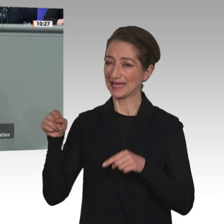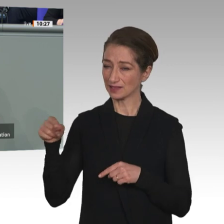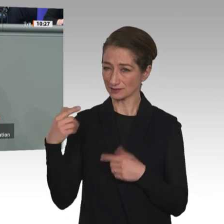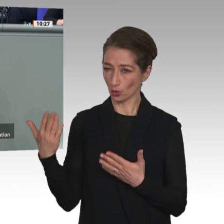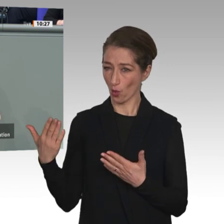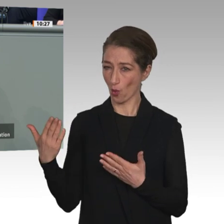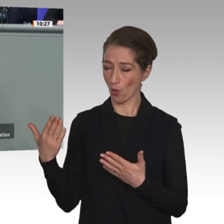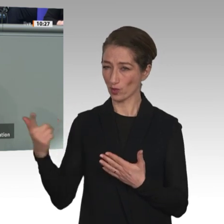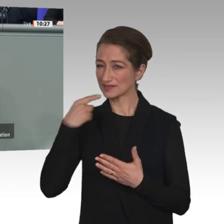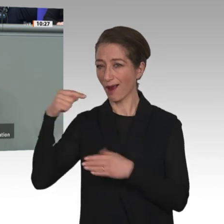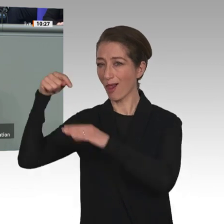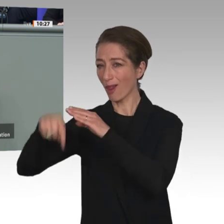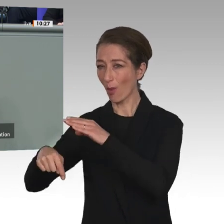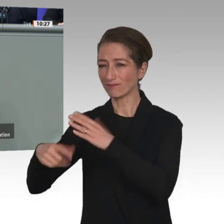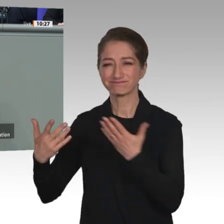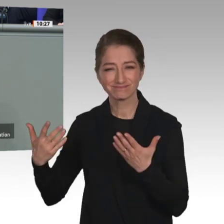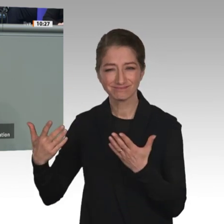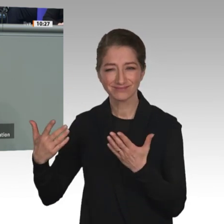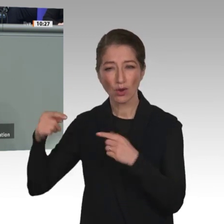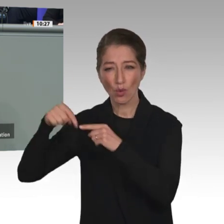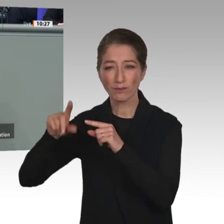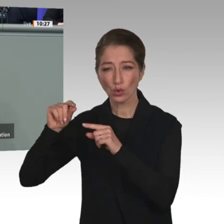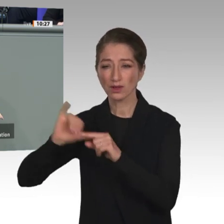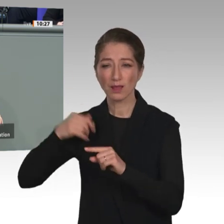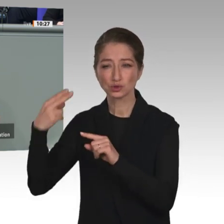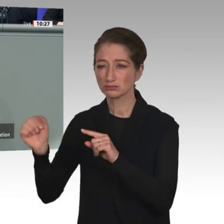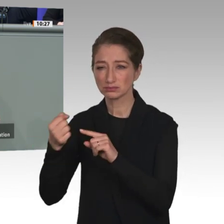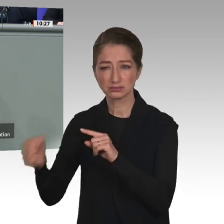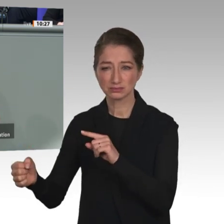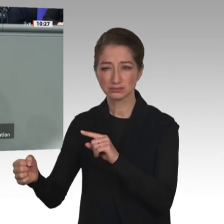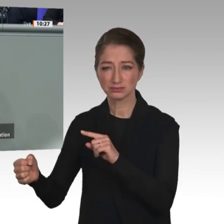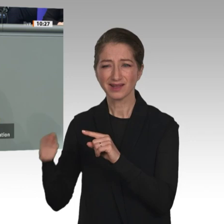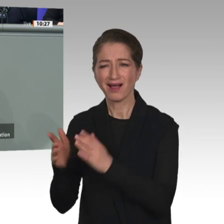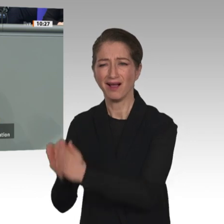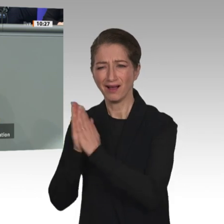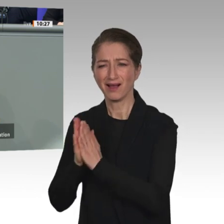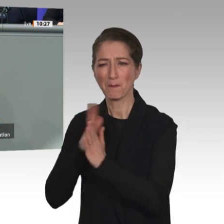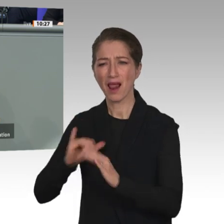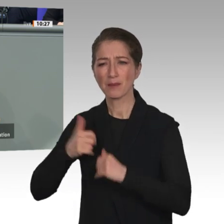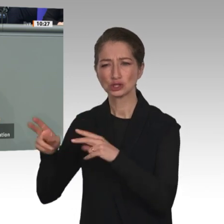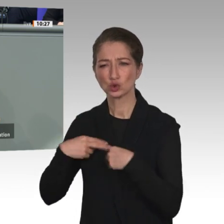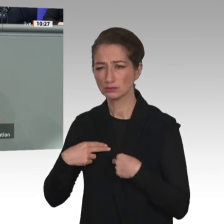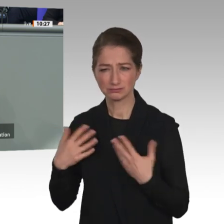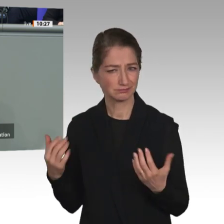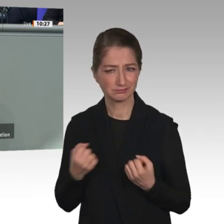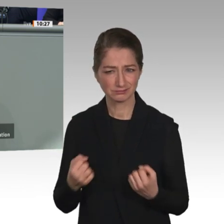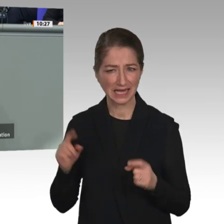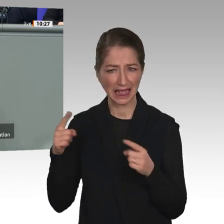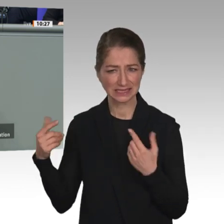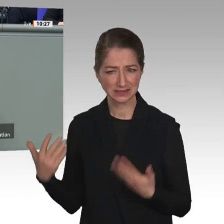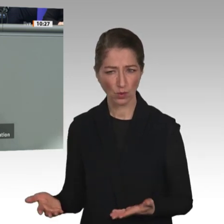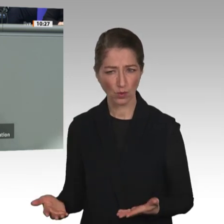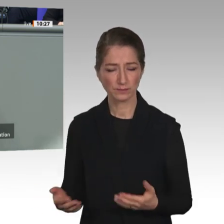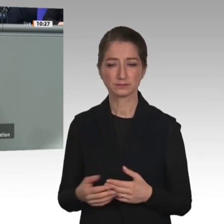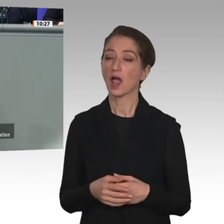zurück, ist. Aber wir können eines versprechen. Wir werden konsequenter und härter kämpfen, gegen Hass,